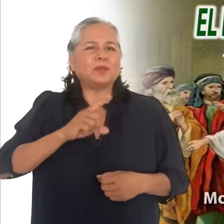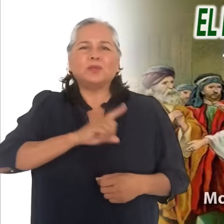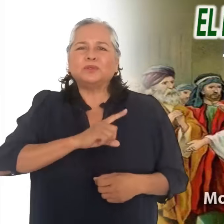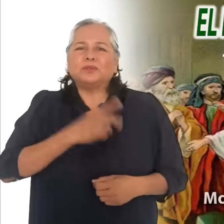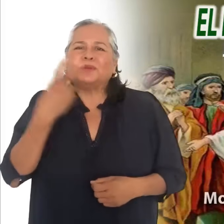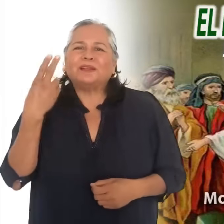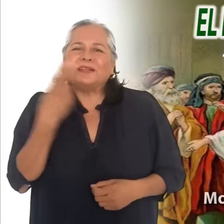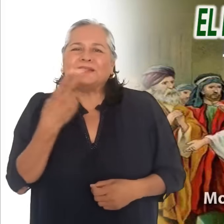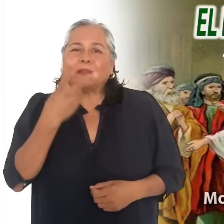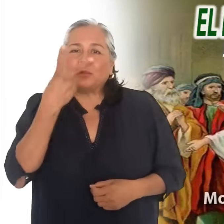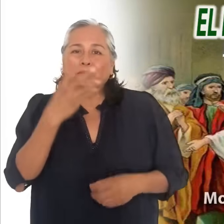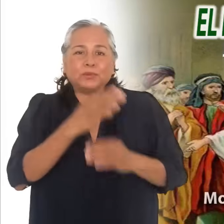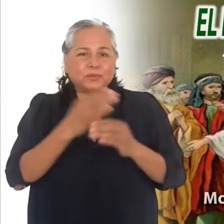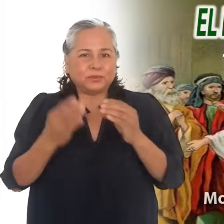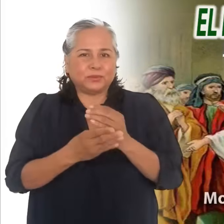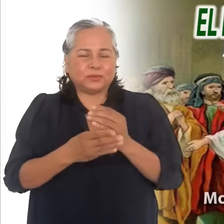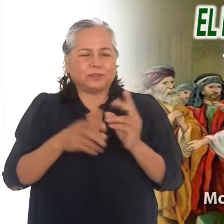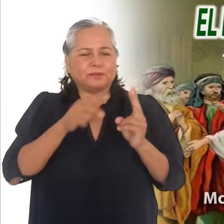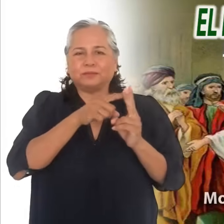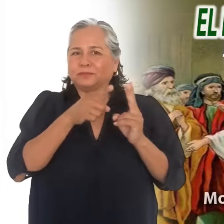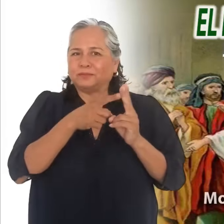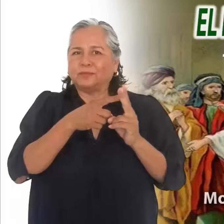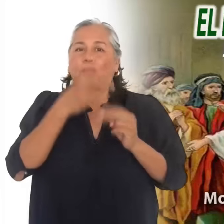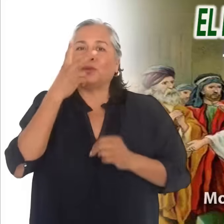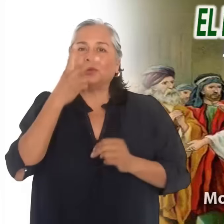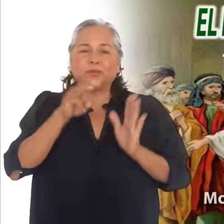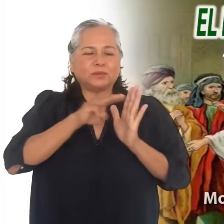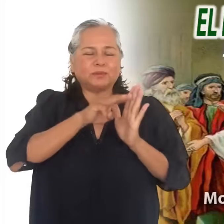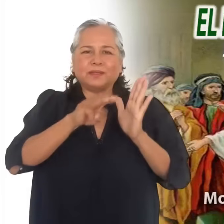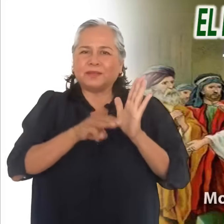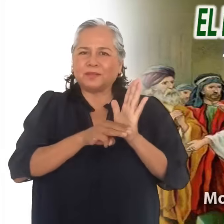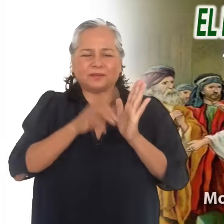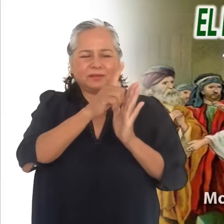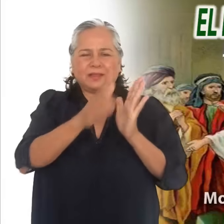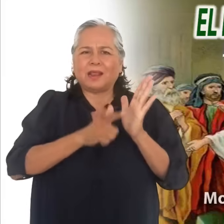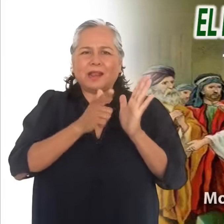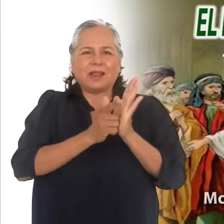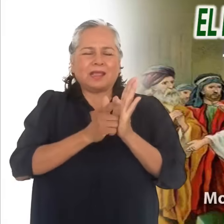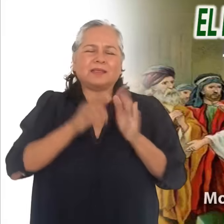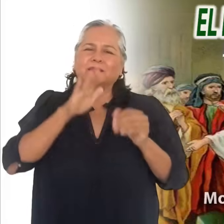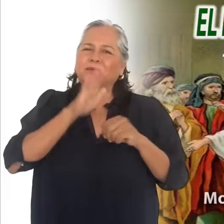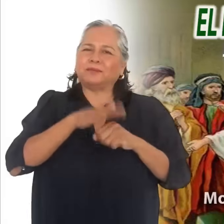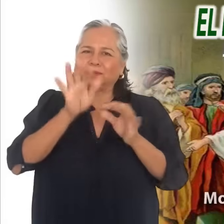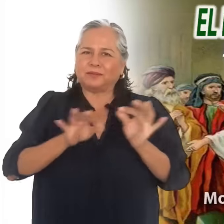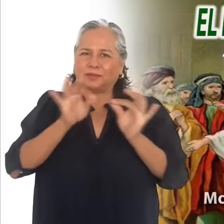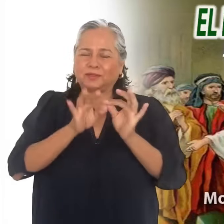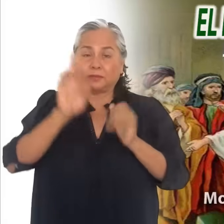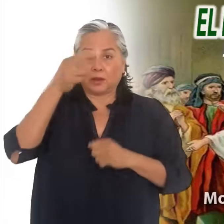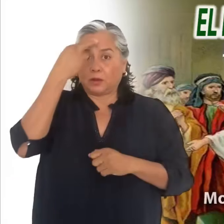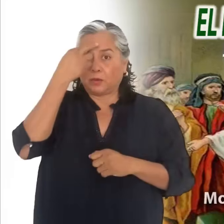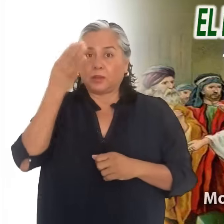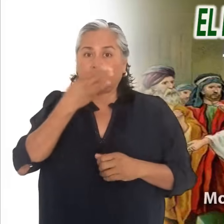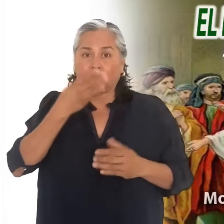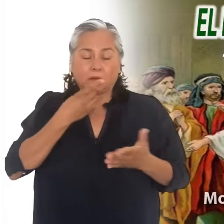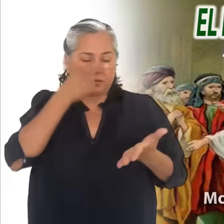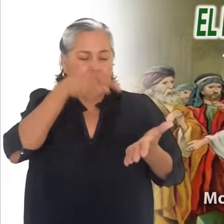importantes que encierran toda la ley. El escriba le hace una pregunta a Jesús, pero